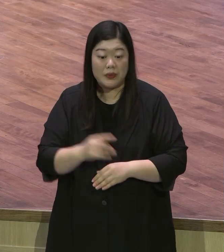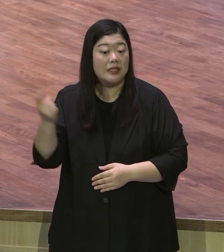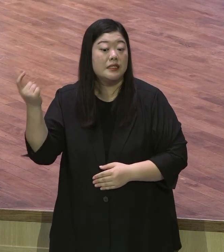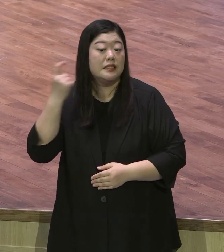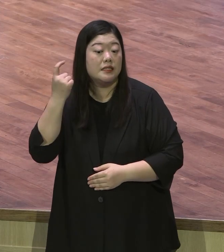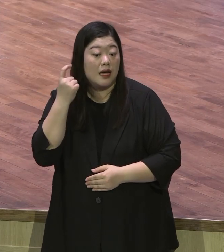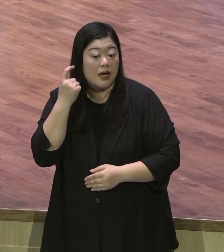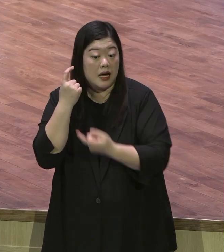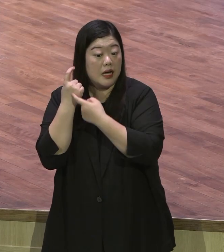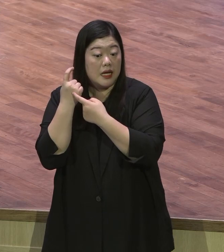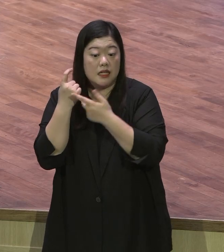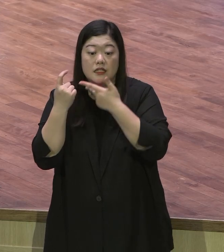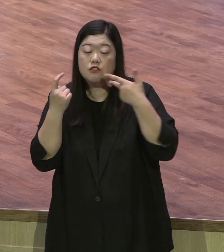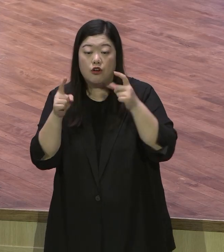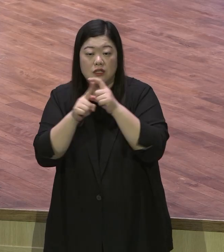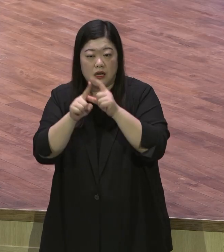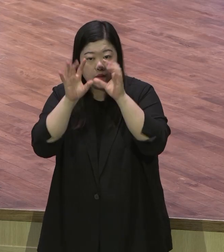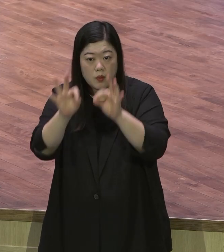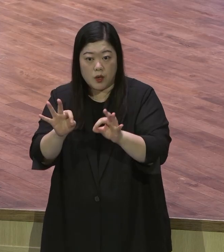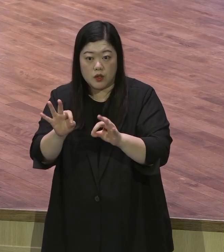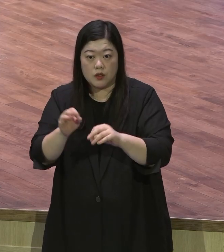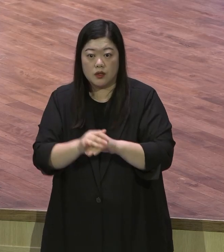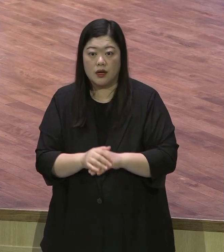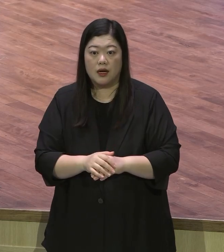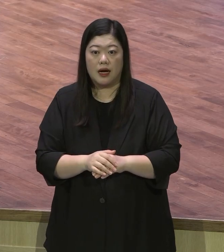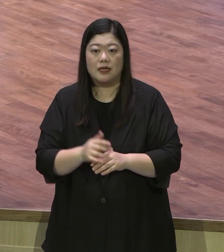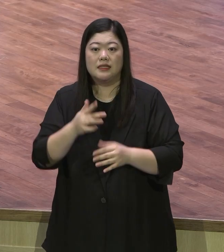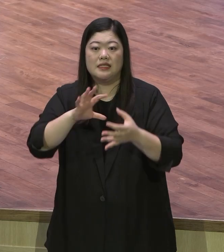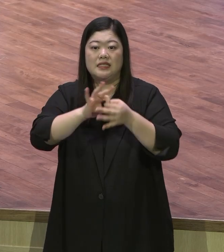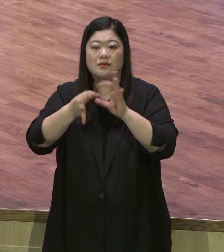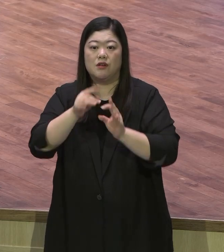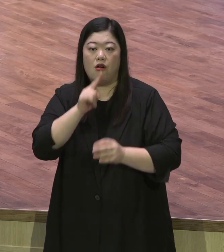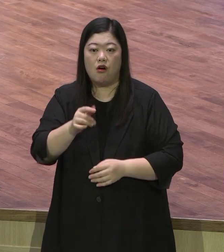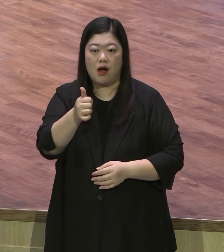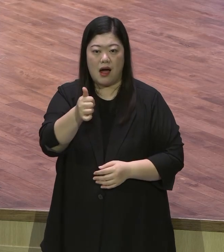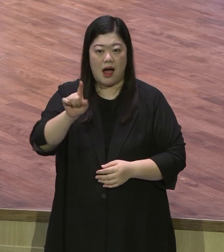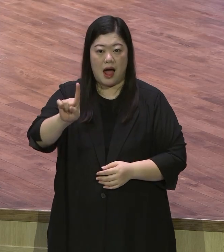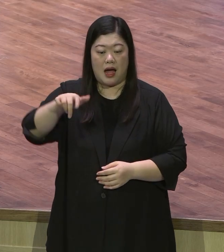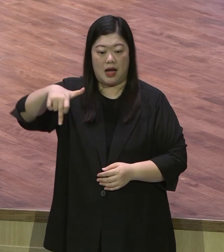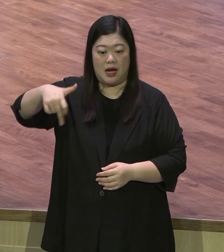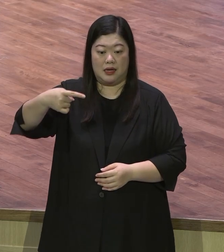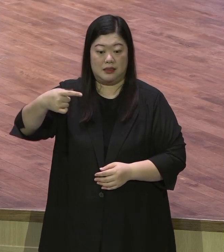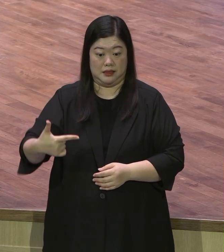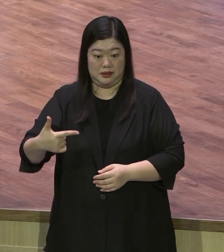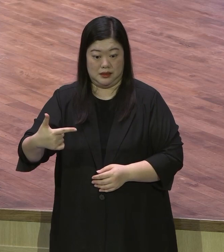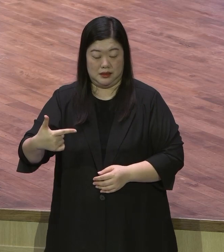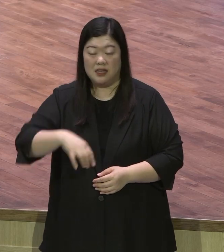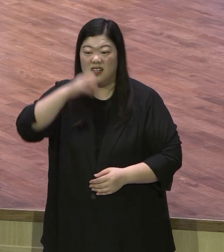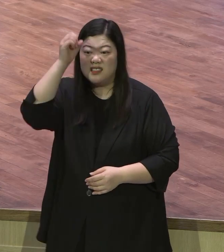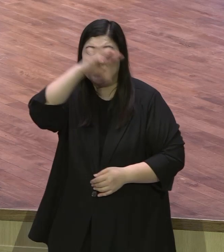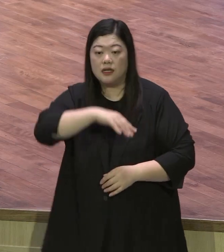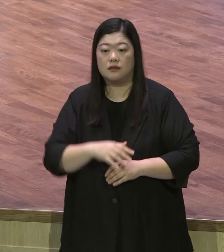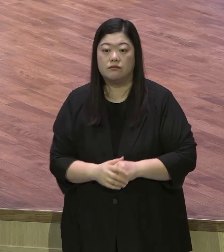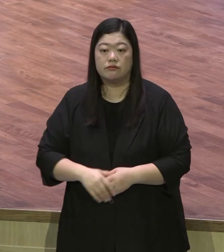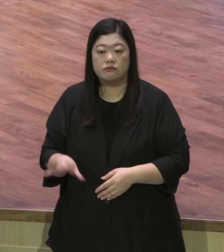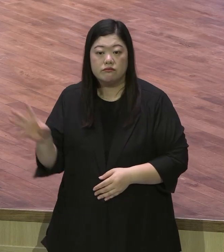영어로 하큰이라는데, 하큰이란 말이 무슨 말이냐, 귀로만 듣는다라는 의미가 아니에요. 듣고래 단순한 말이